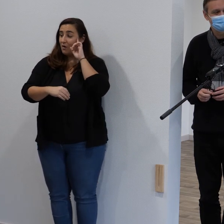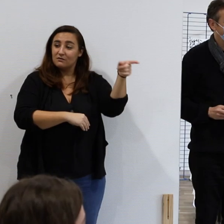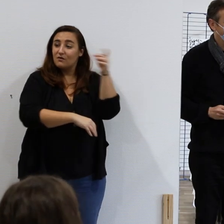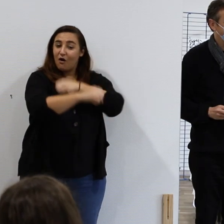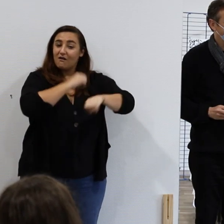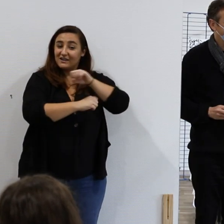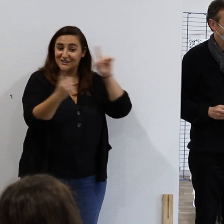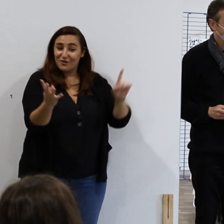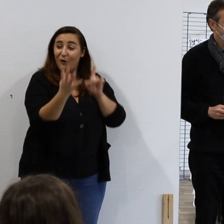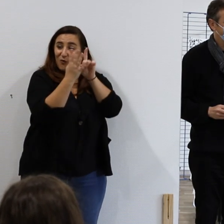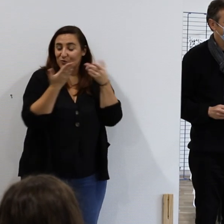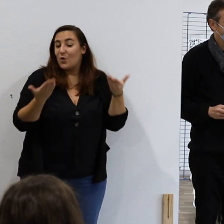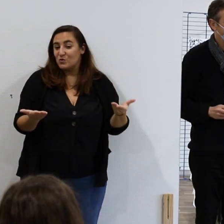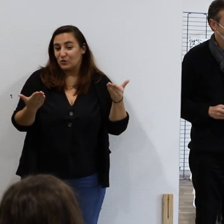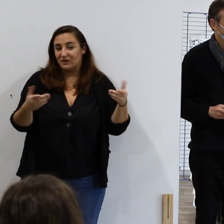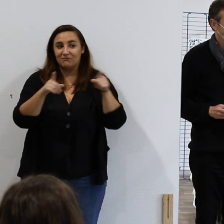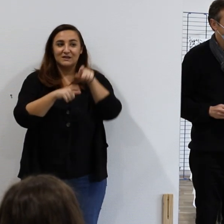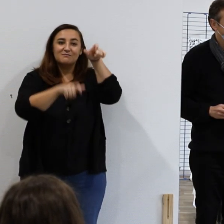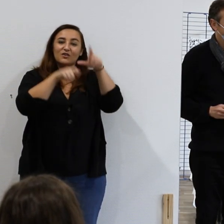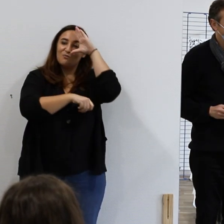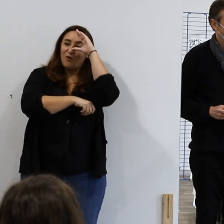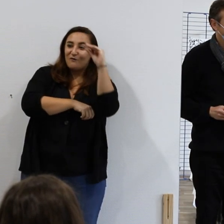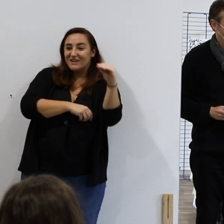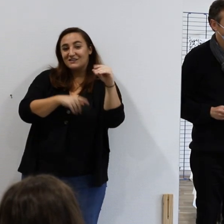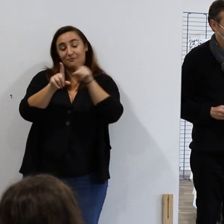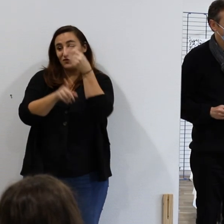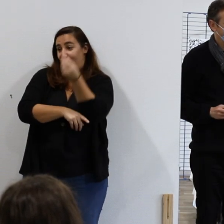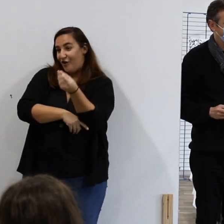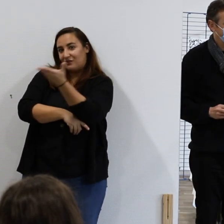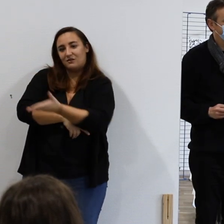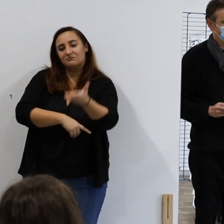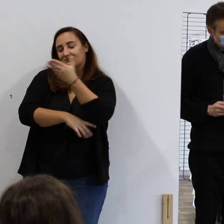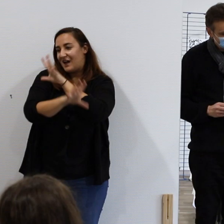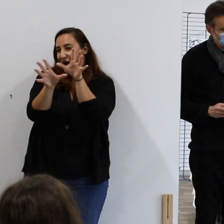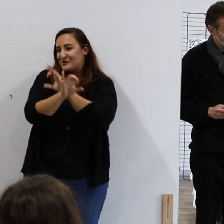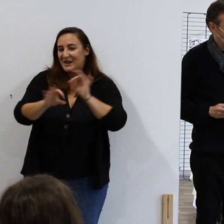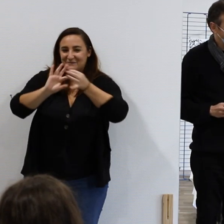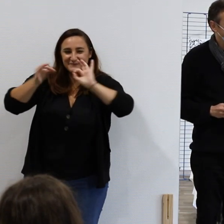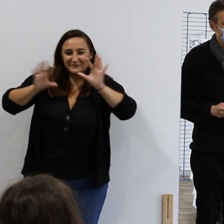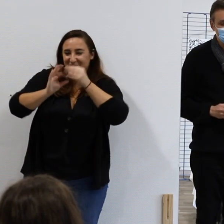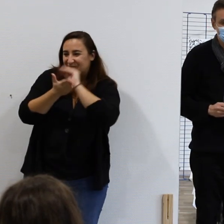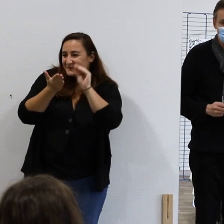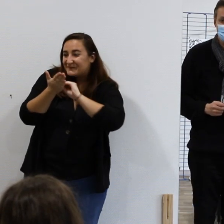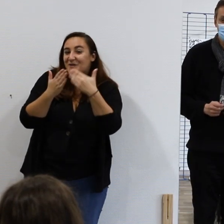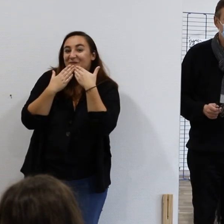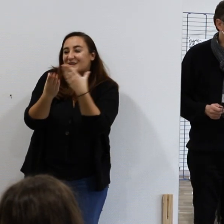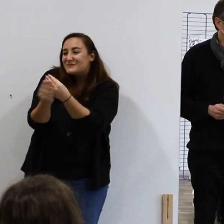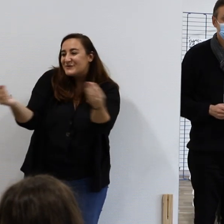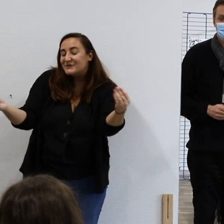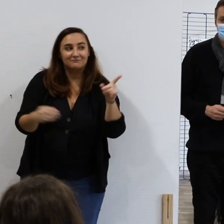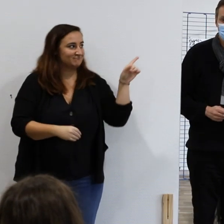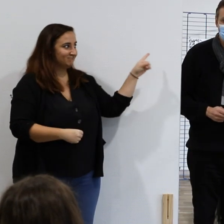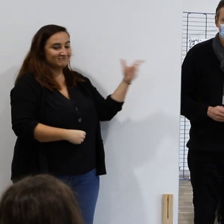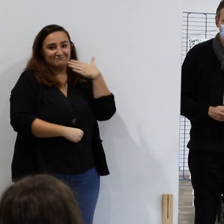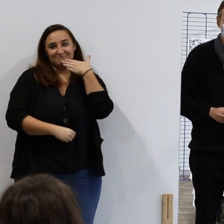produire. Et puis tous les professionnels et les enfants qui ont fait des choses merveilleuses. Merci à vous tous. C'est moi qui vous remercie, je suis très